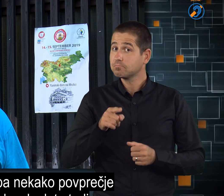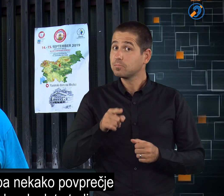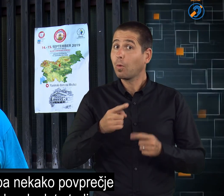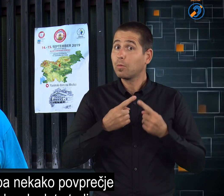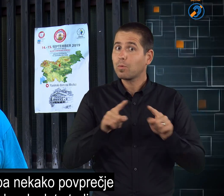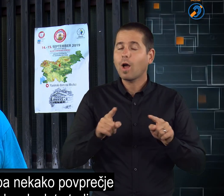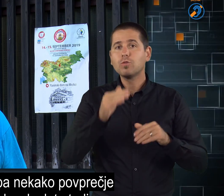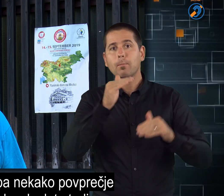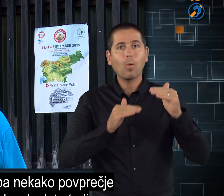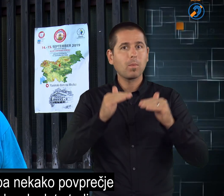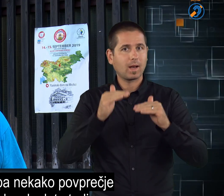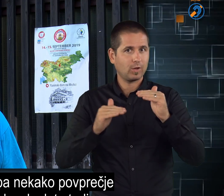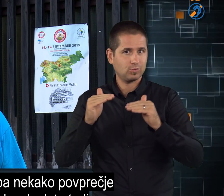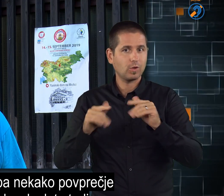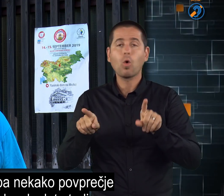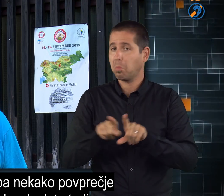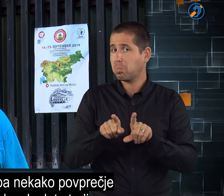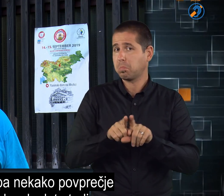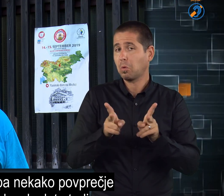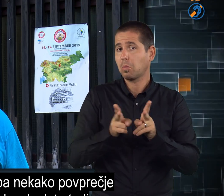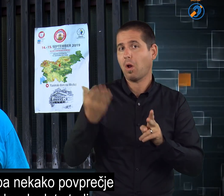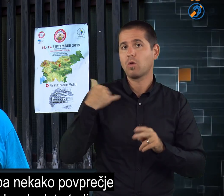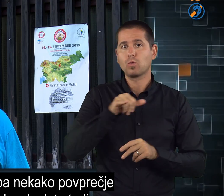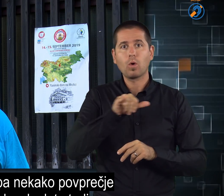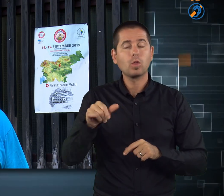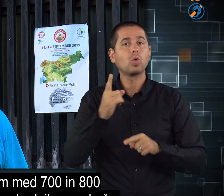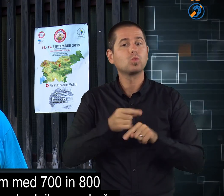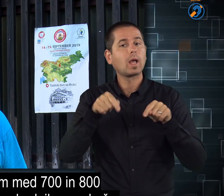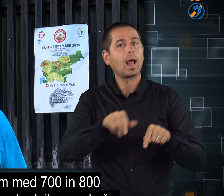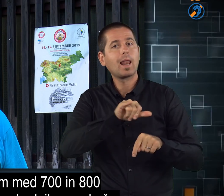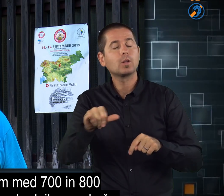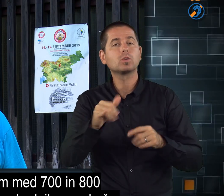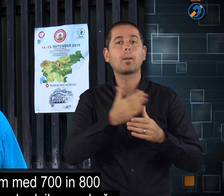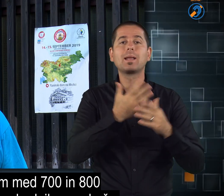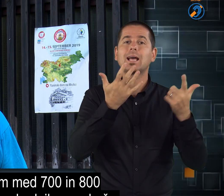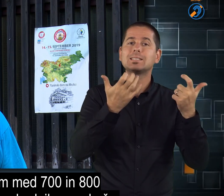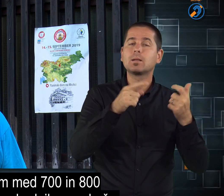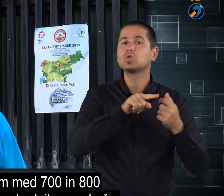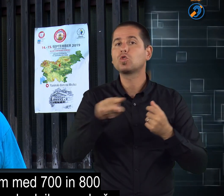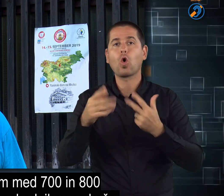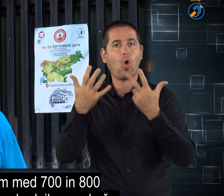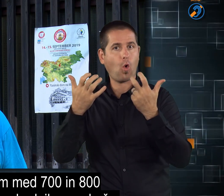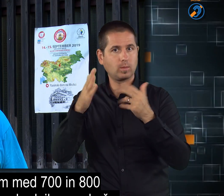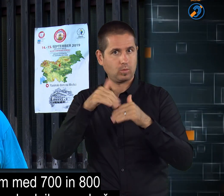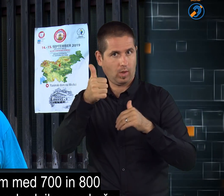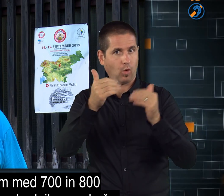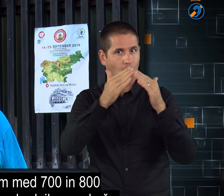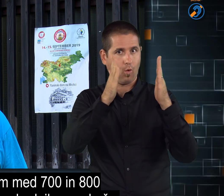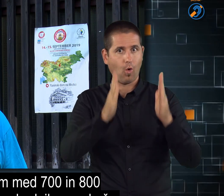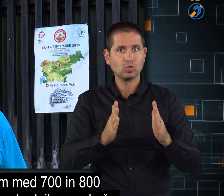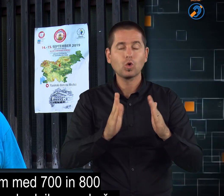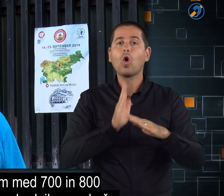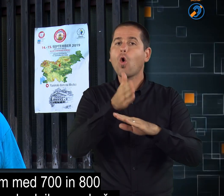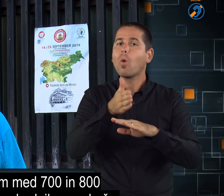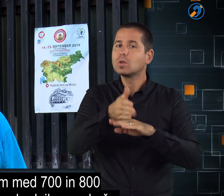Drugače je pa nekako povprečje, tako kot lansko leto, tudi v letošnjem, med 700 in 800 na